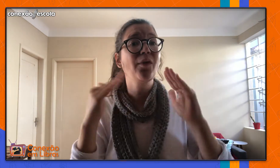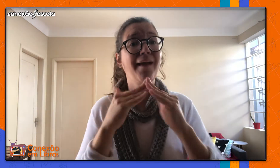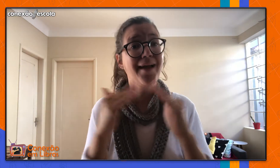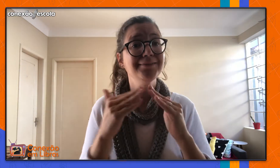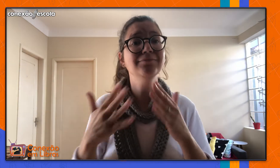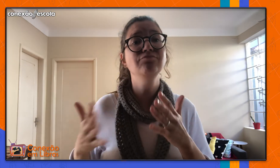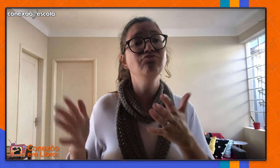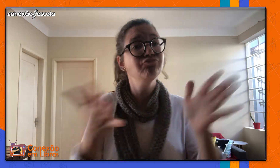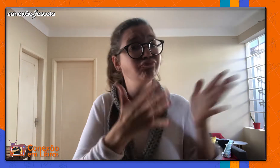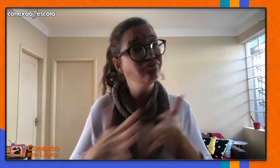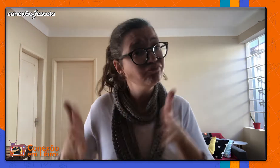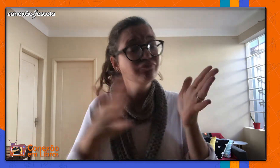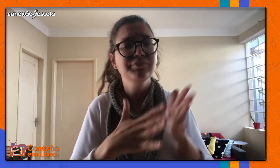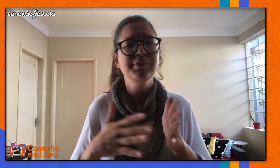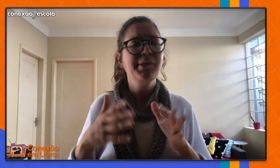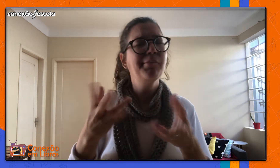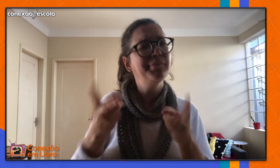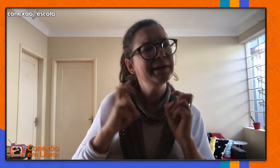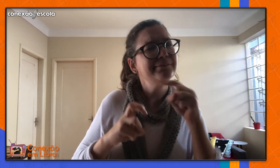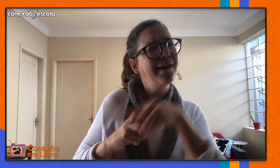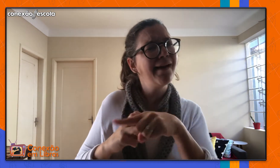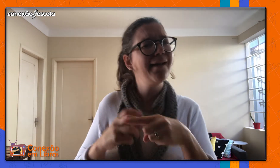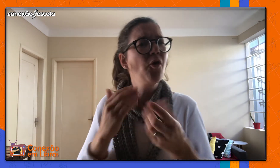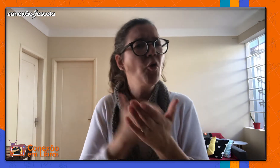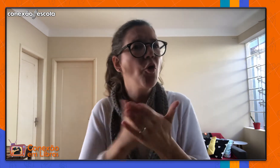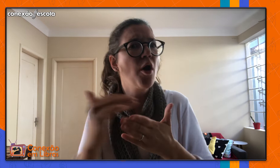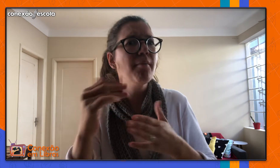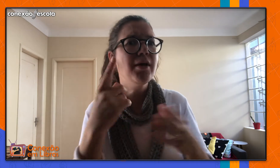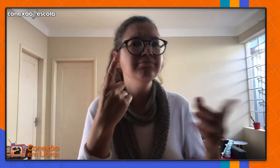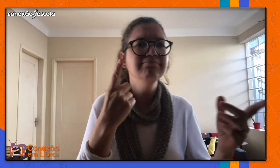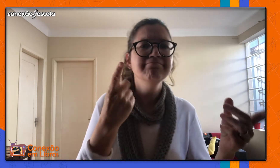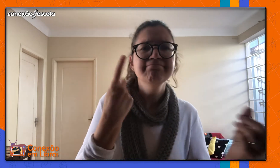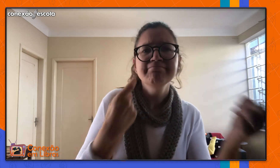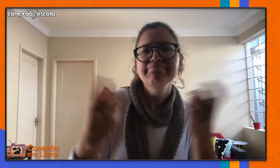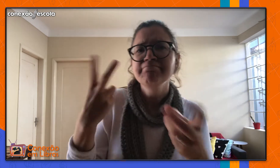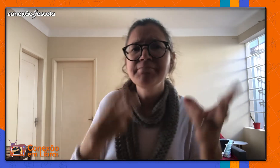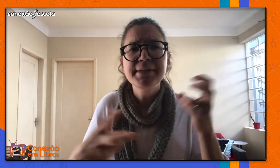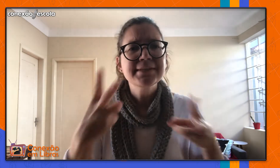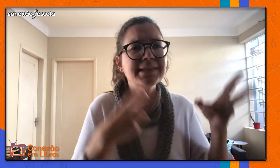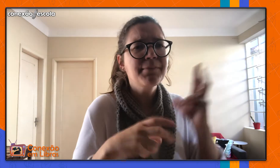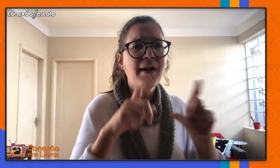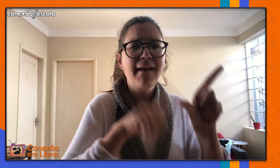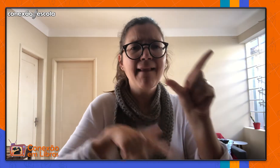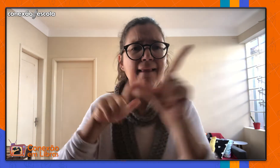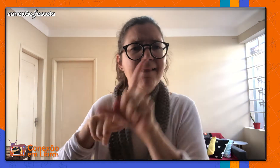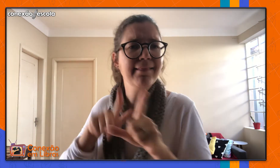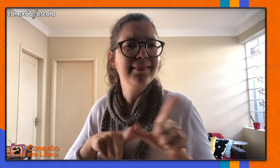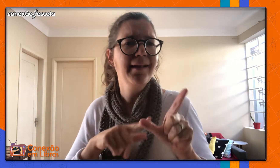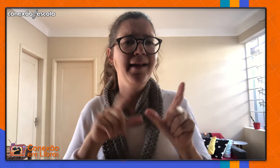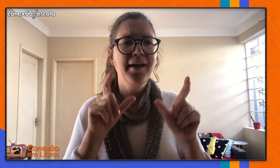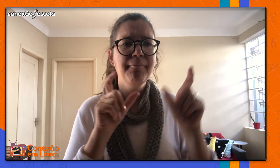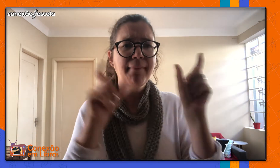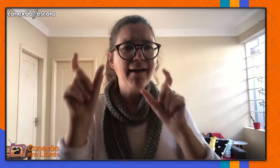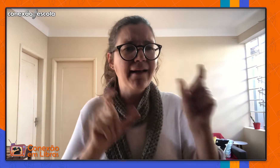casa, por meio da sinalização, também perceber momentos em que eu possa ensinar as letras, as